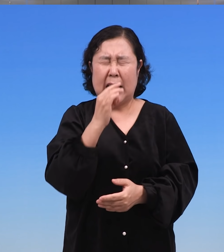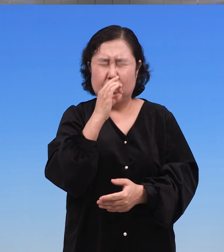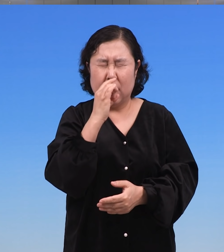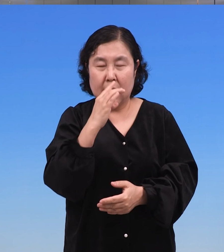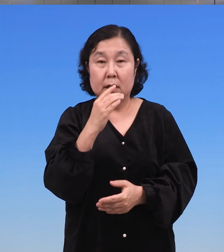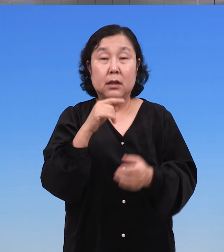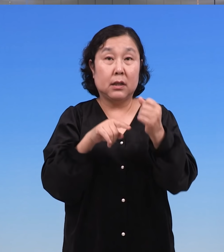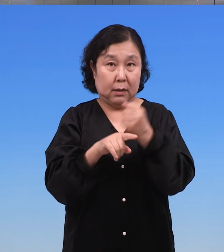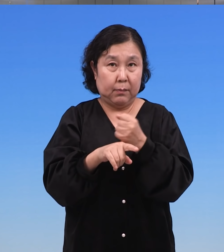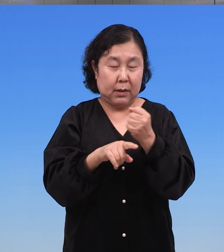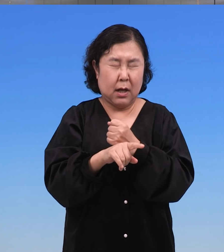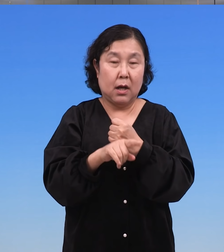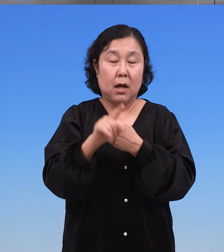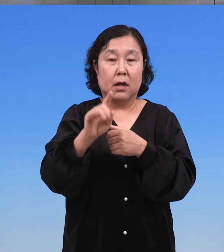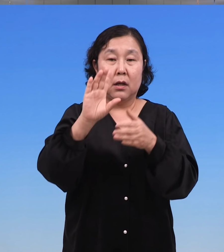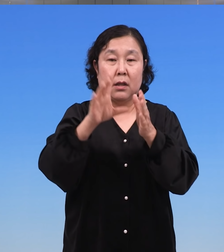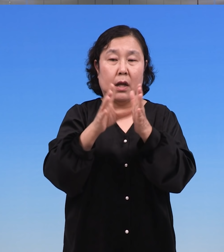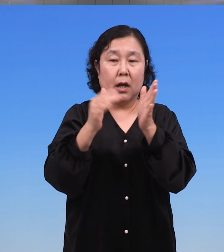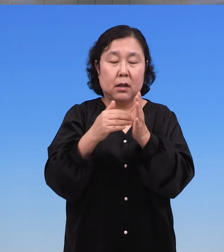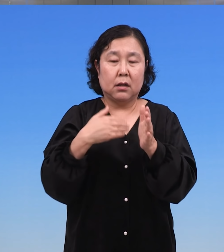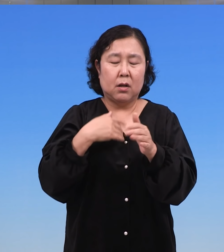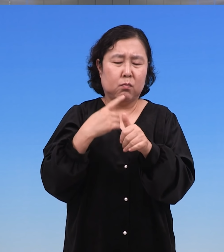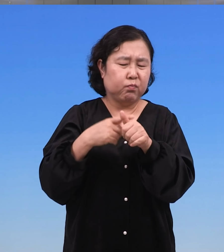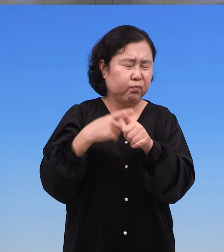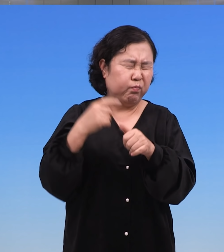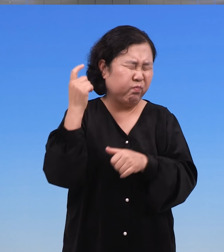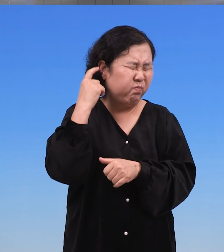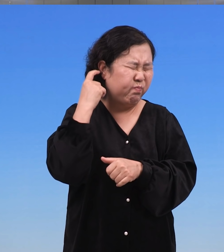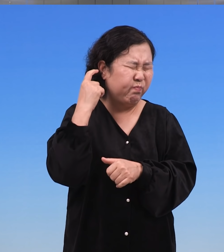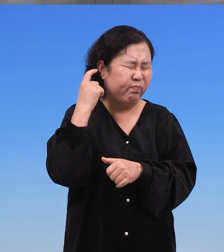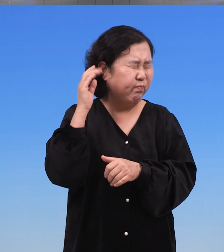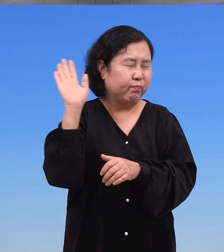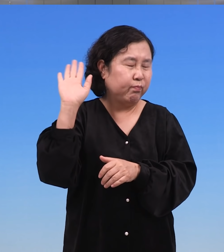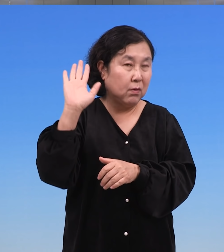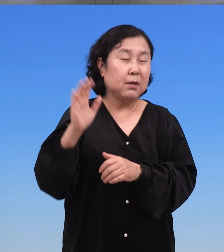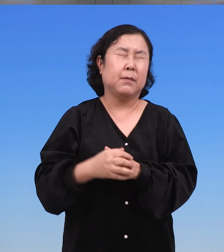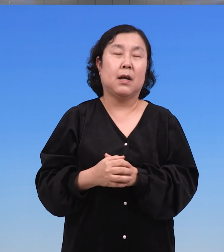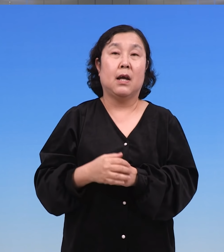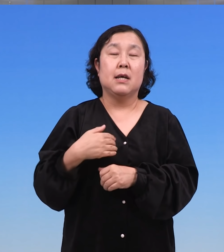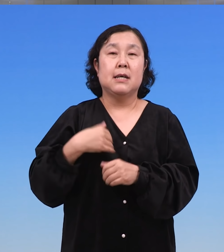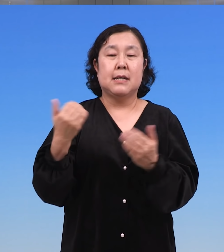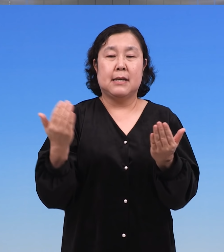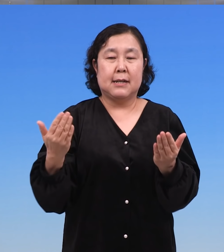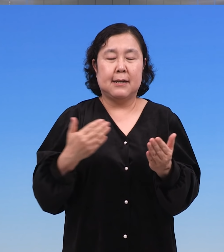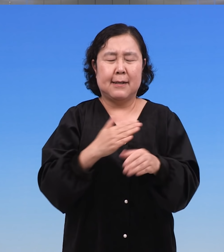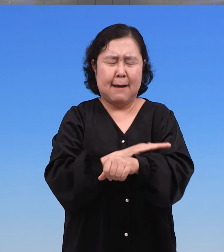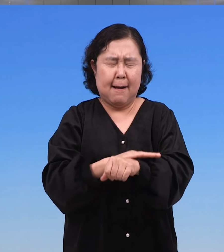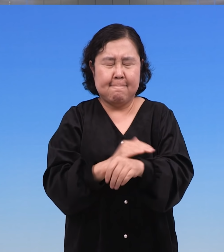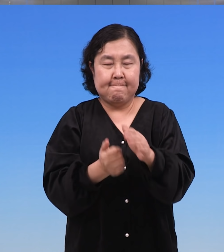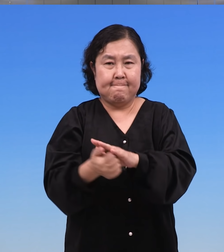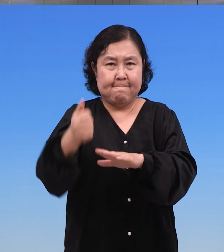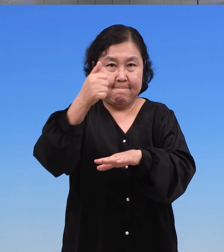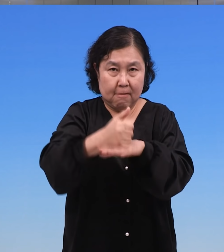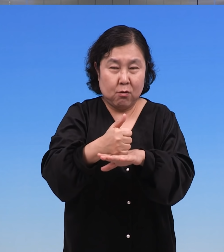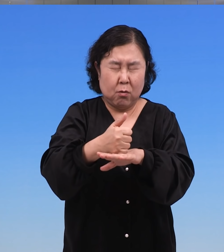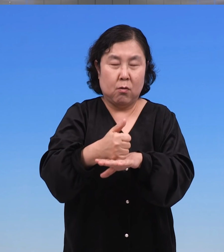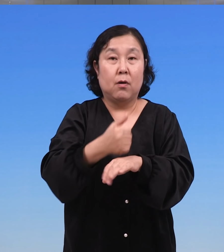참 부끄럽지만요, 저는 그때까지 욕먹기 싫었거든요. 어떻게 해서든 이 일을